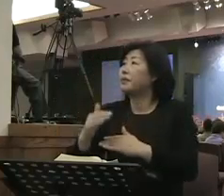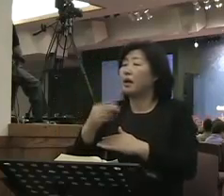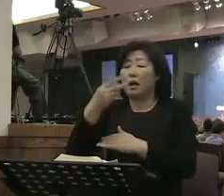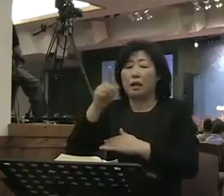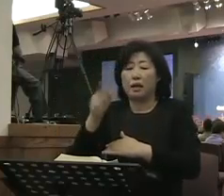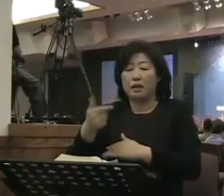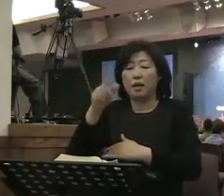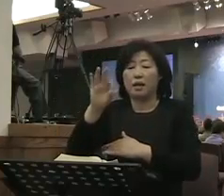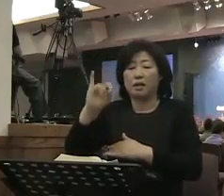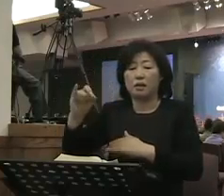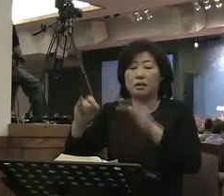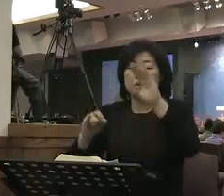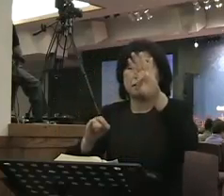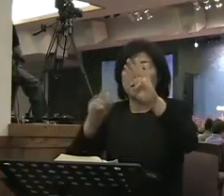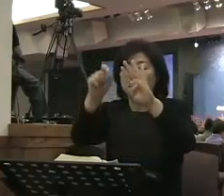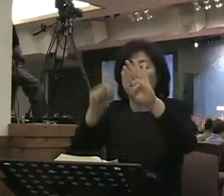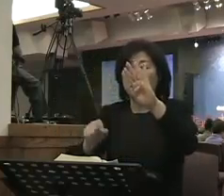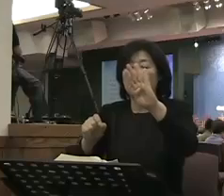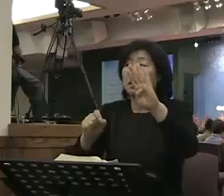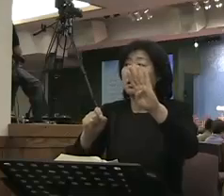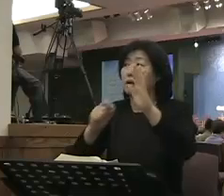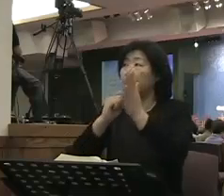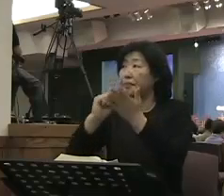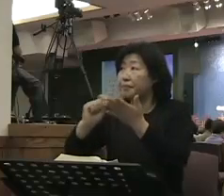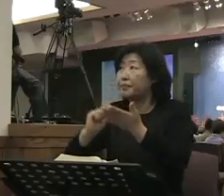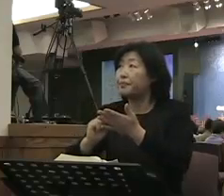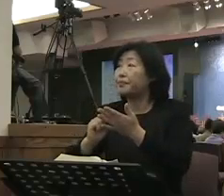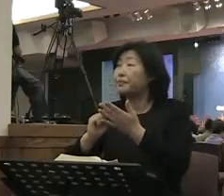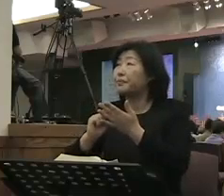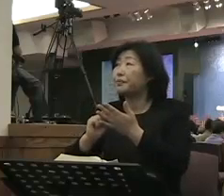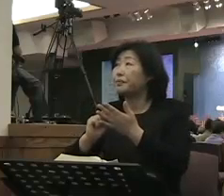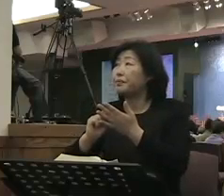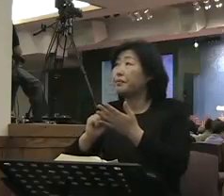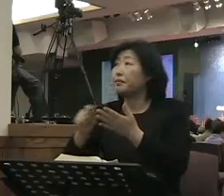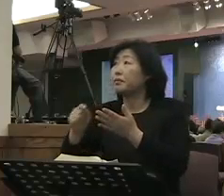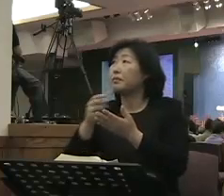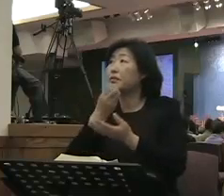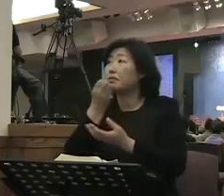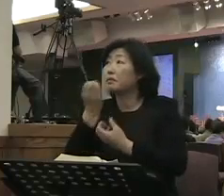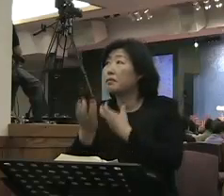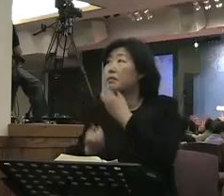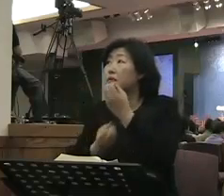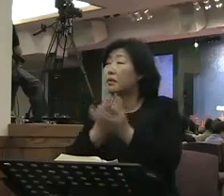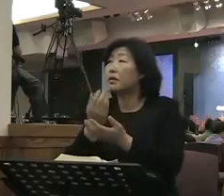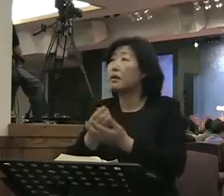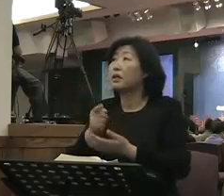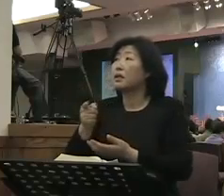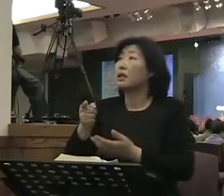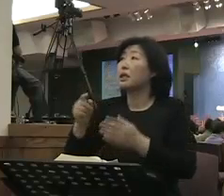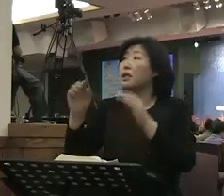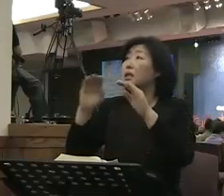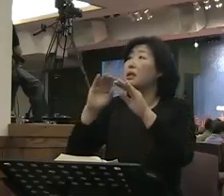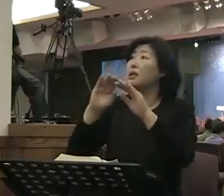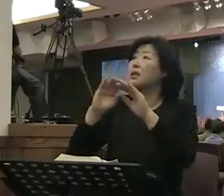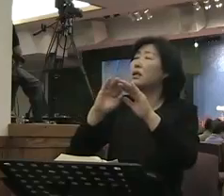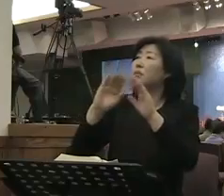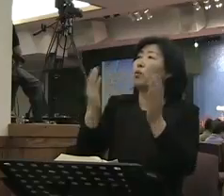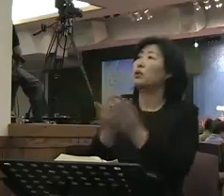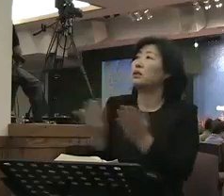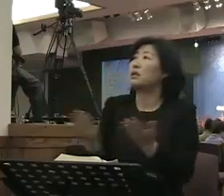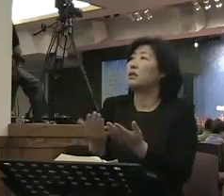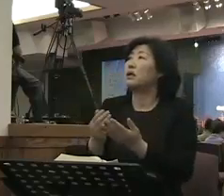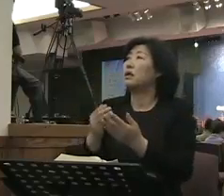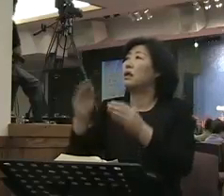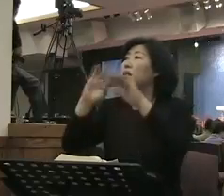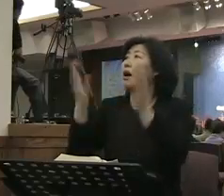다니엘서 4장에 기록되어 있습니다. 표준 새 번역으로 그의 간증을 읽어보겠습니다. 이